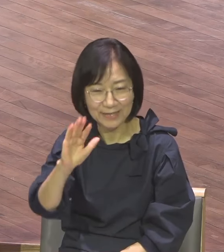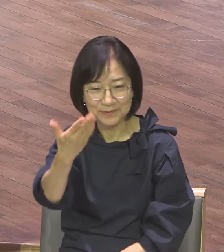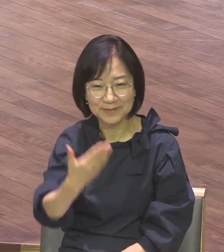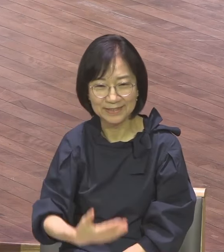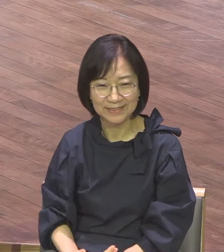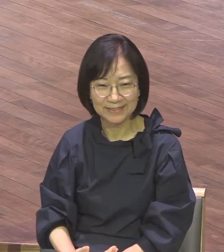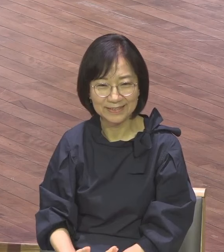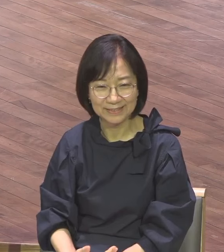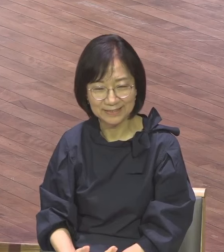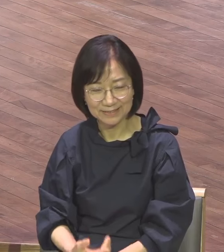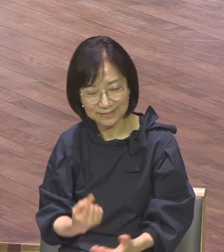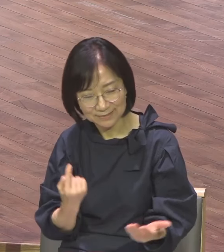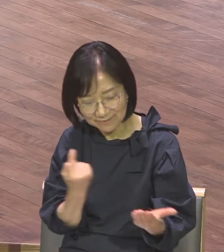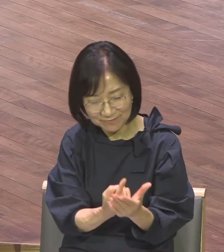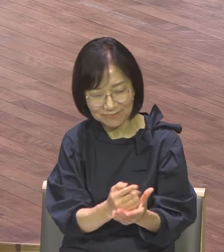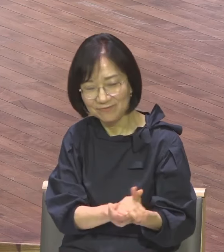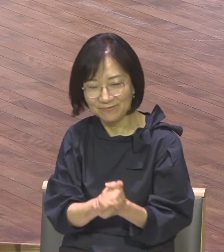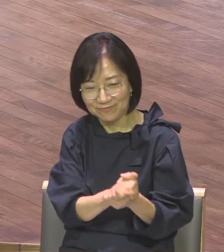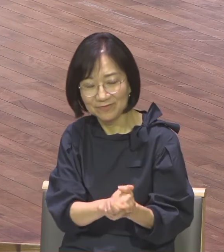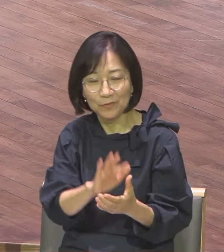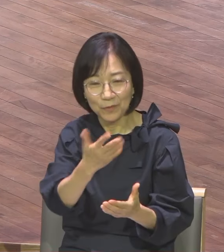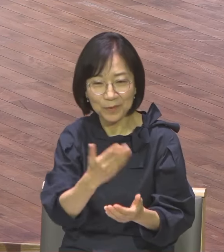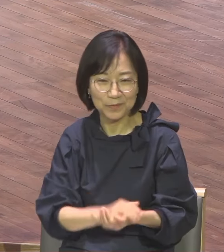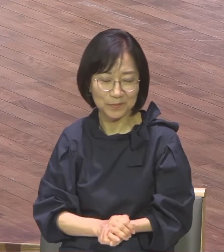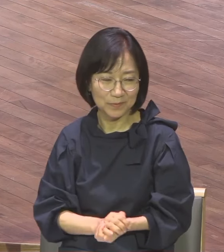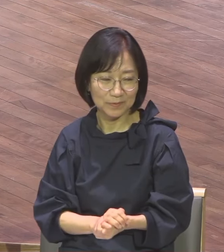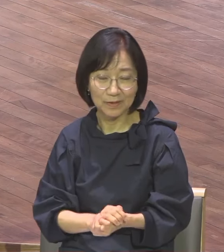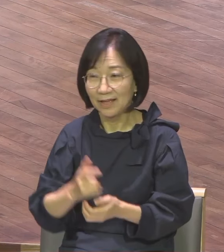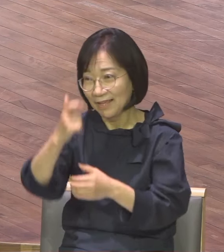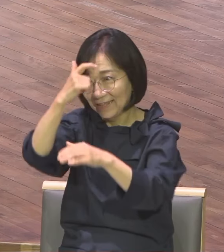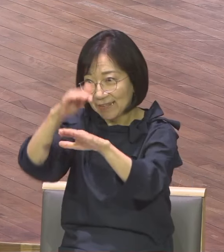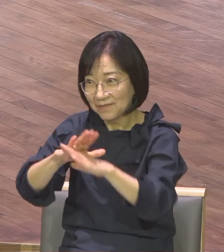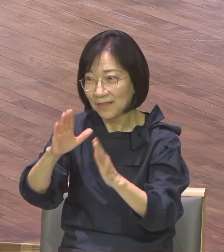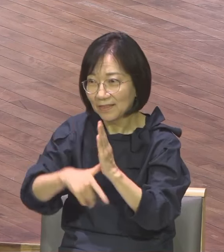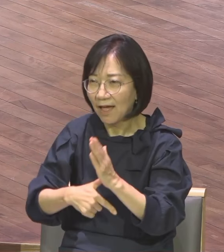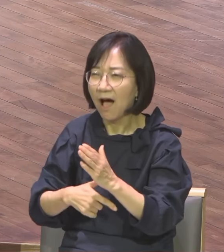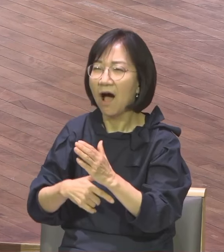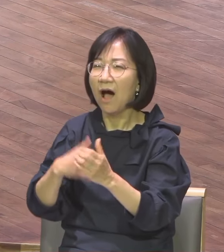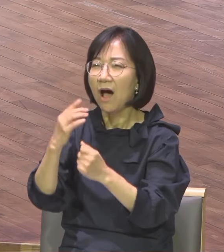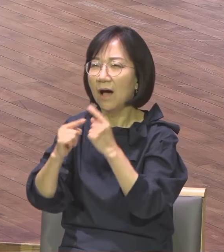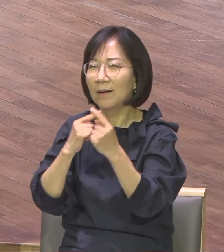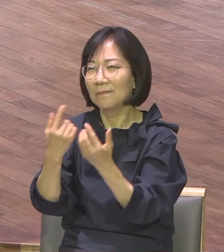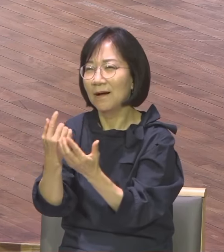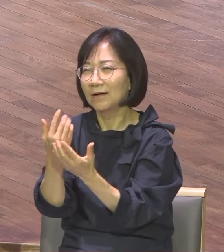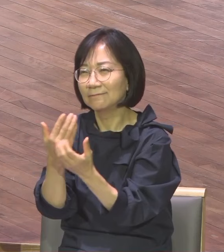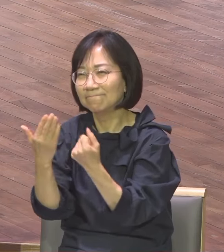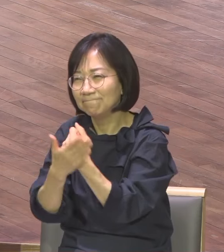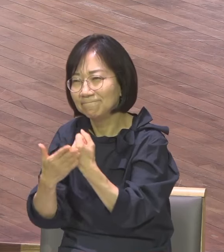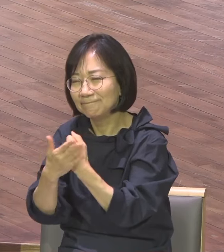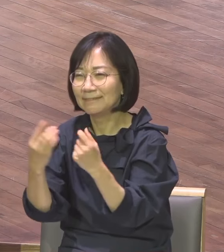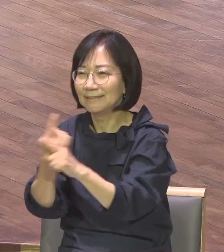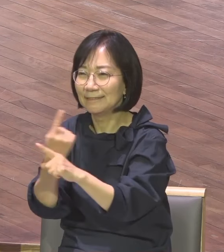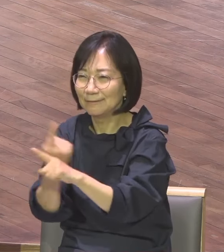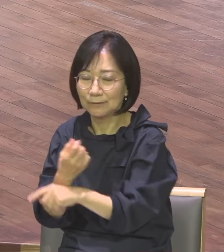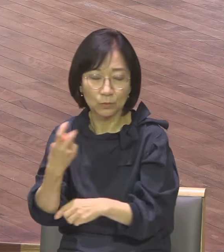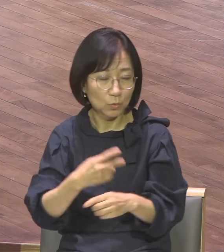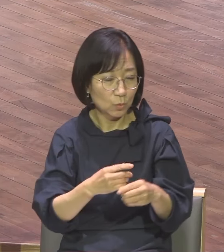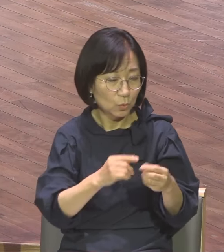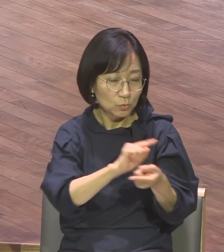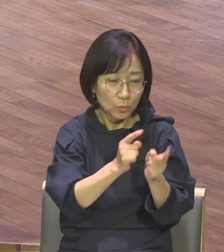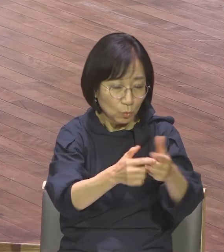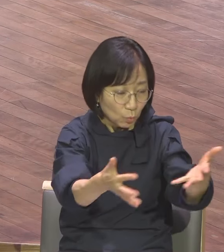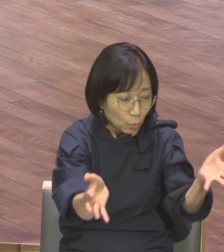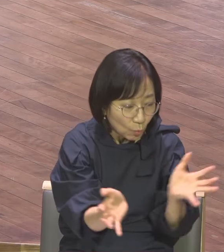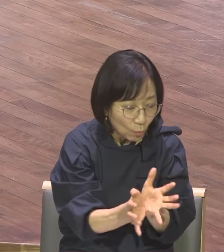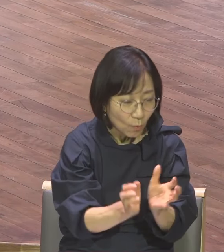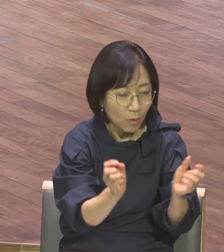있어요. 예배를 통해서도 치유가 되지만 이 성도 간의 교제 통해서 이 포럼을 들으면서